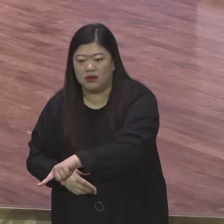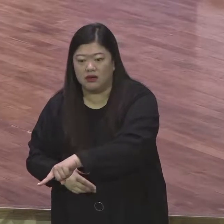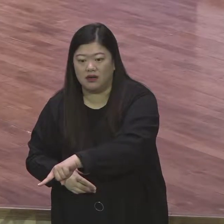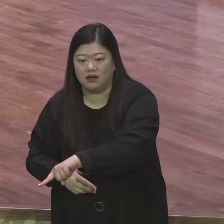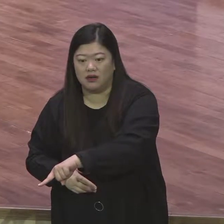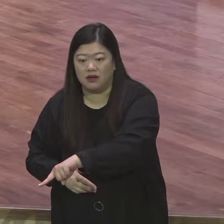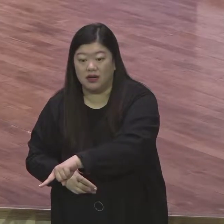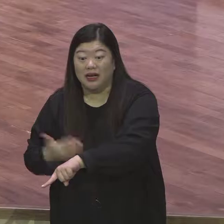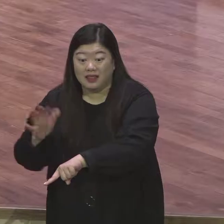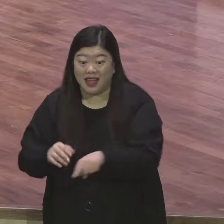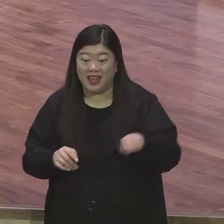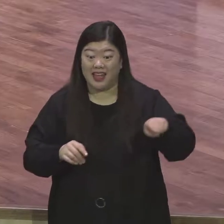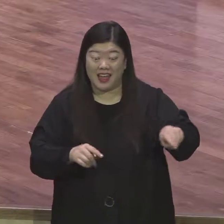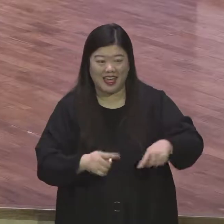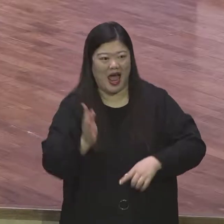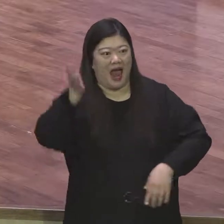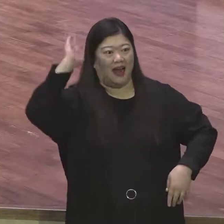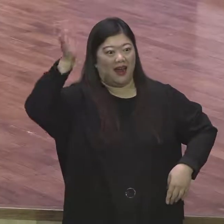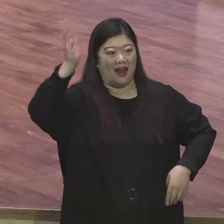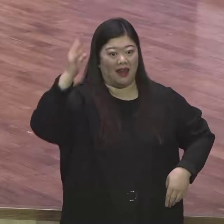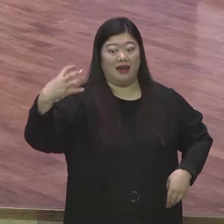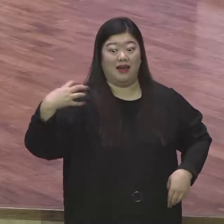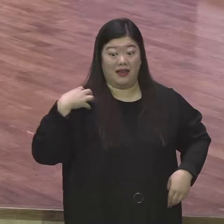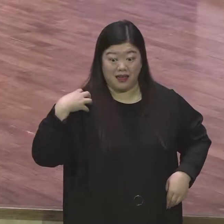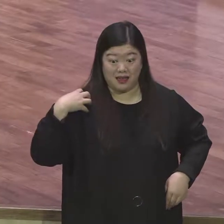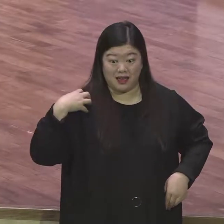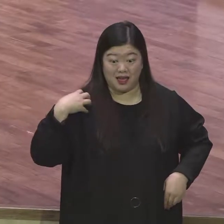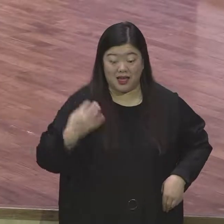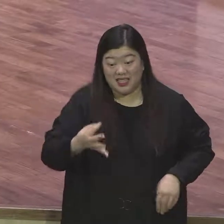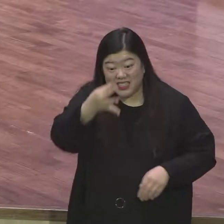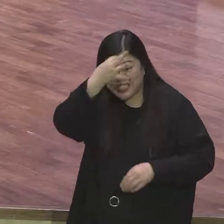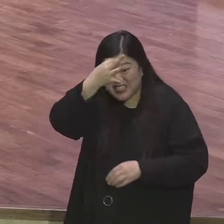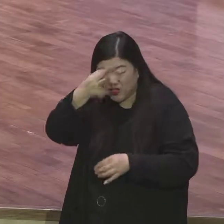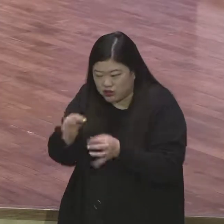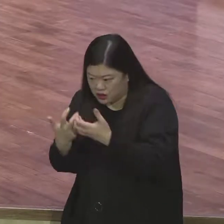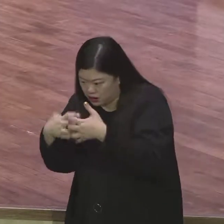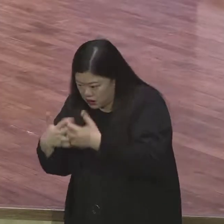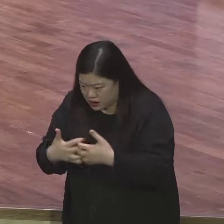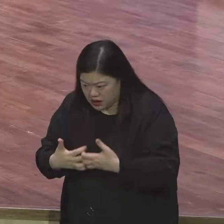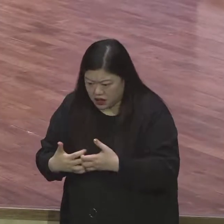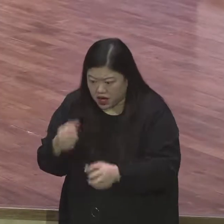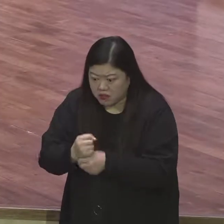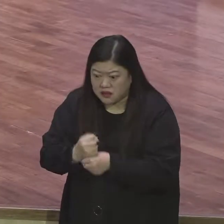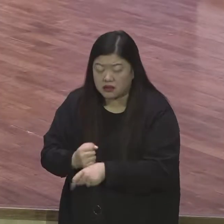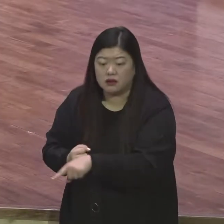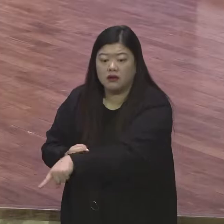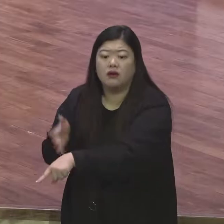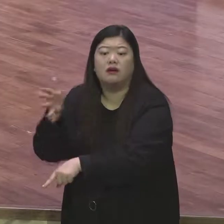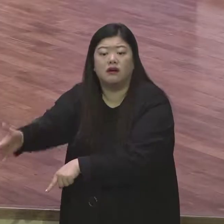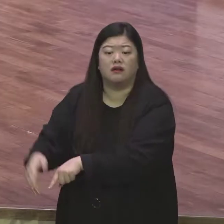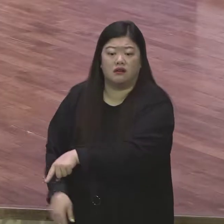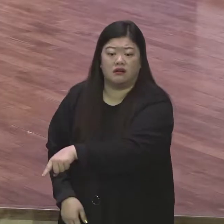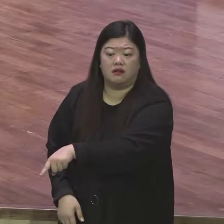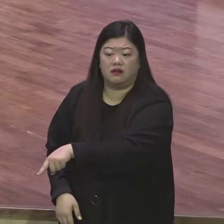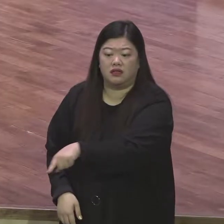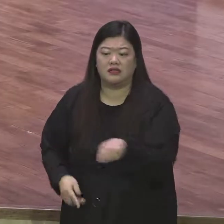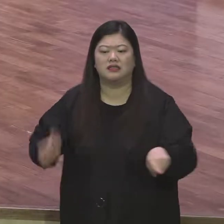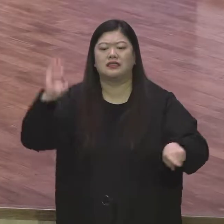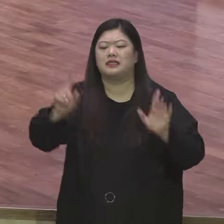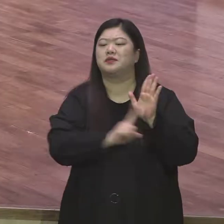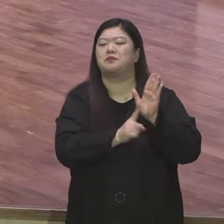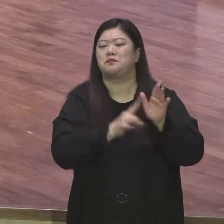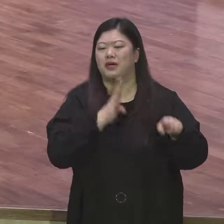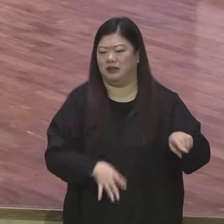전부 다 디자인해서 만들었어요. 이 조나단 에이브는요, IT계에서 사람들만 알기 일반 사람들 잘 몰라요.